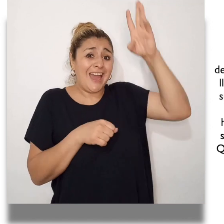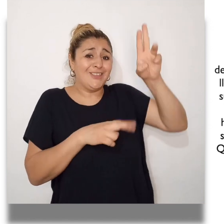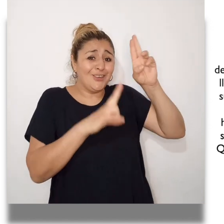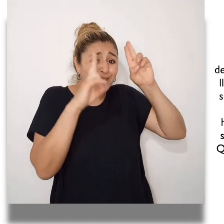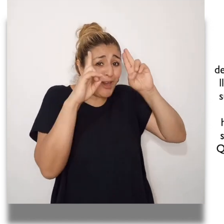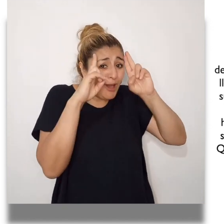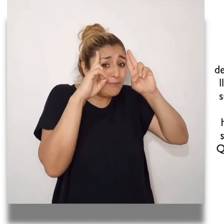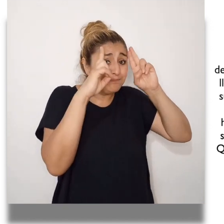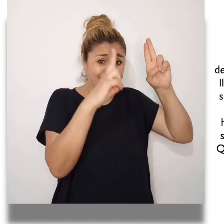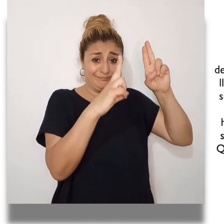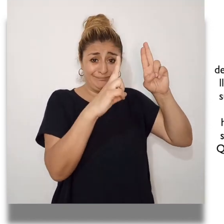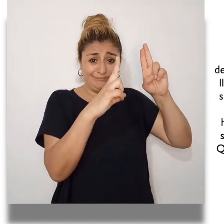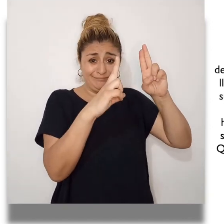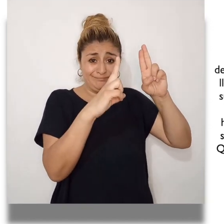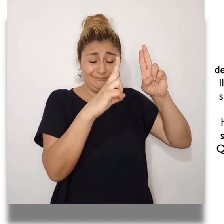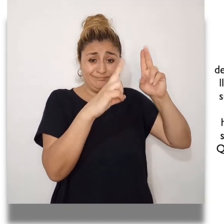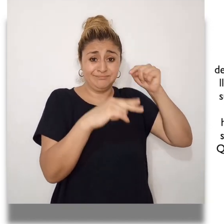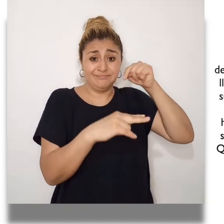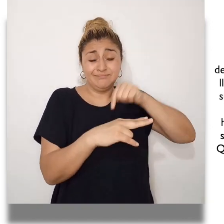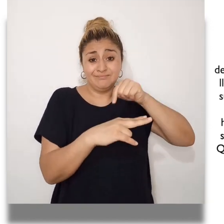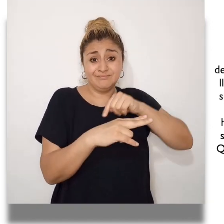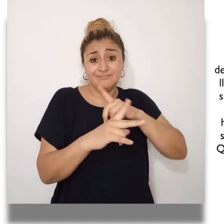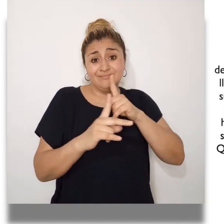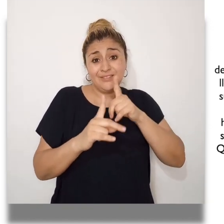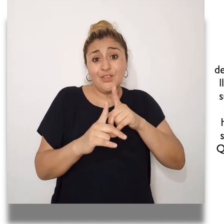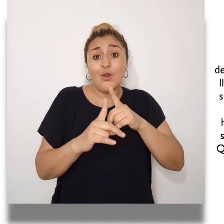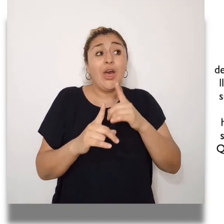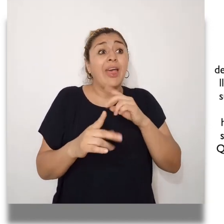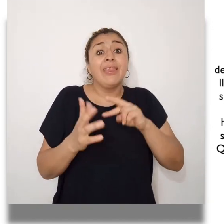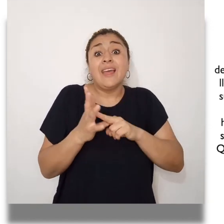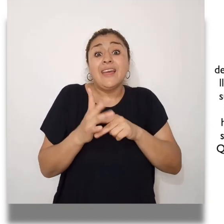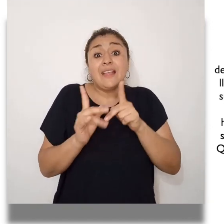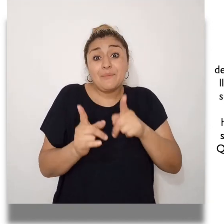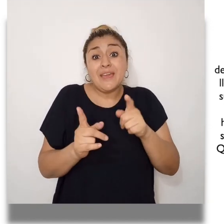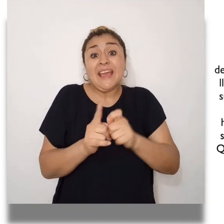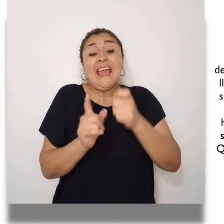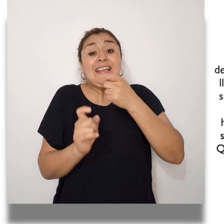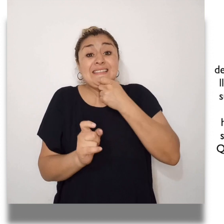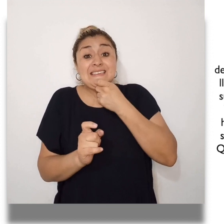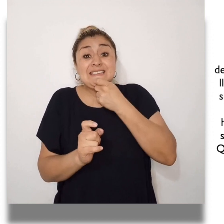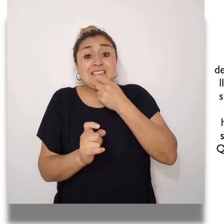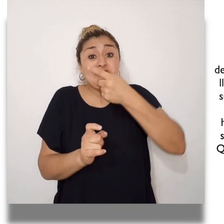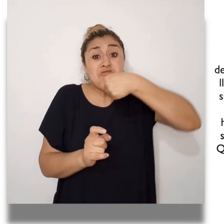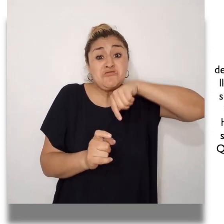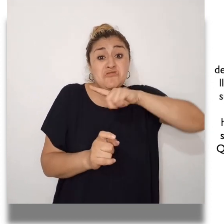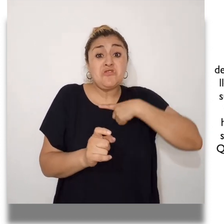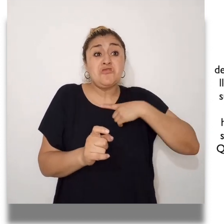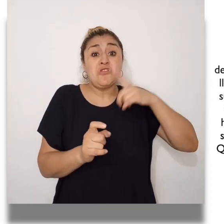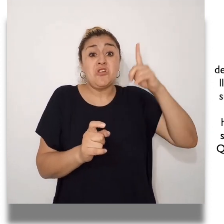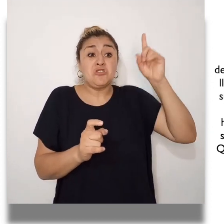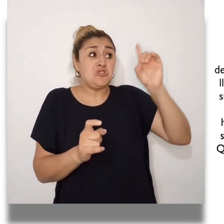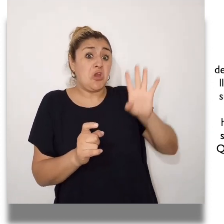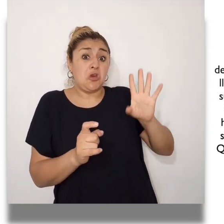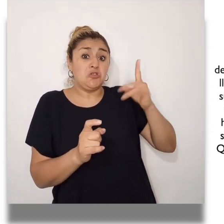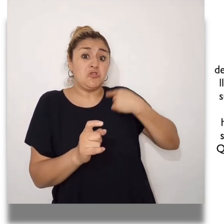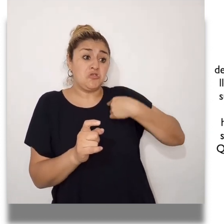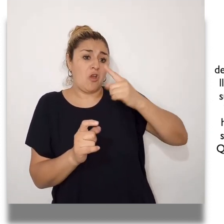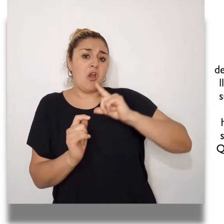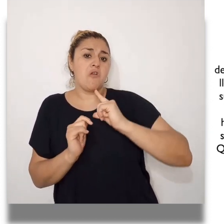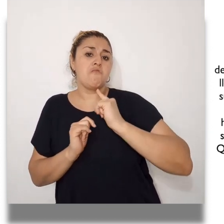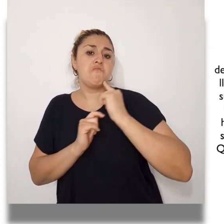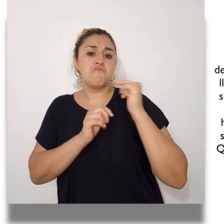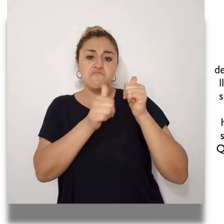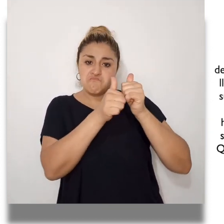Dieu, esto quiere decir que también lejos de Dios, il ne peut avoir de sagesse. No hay